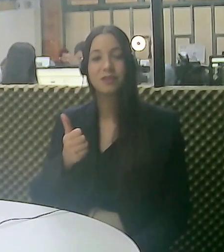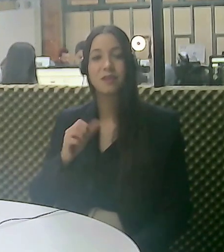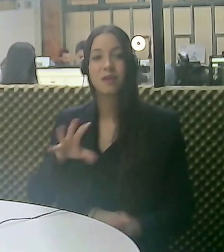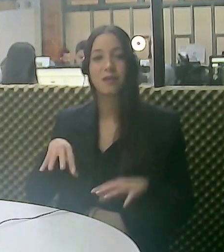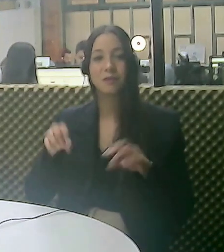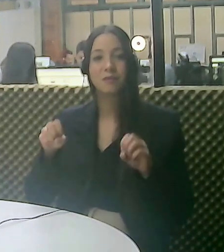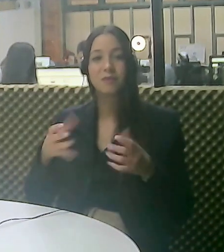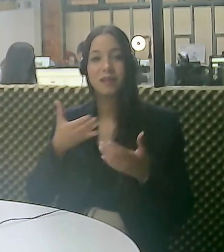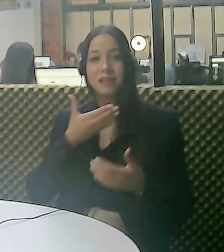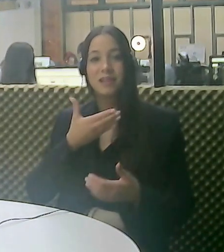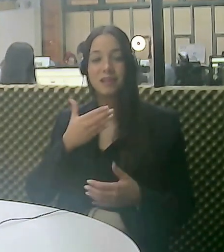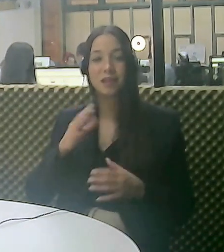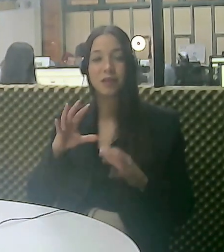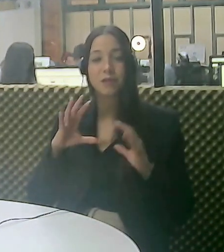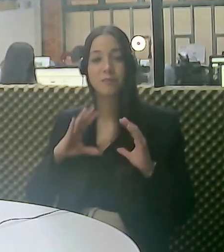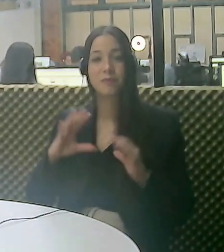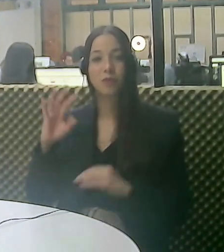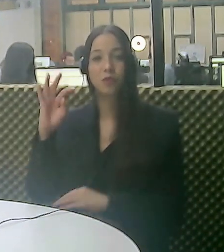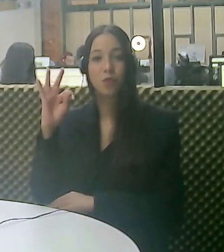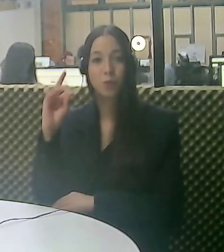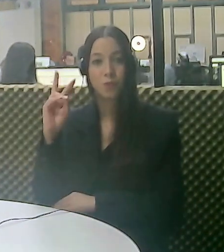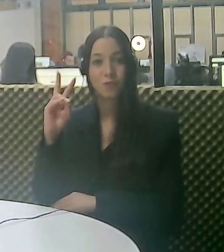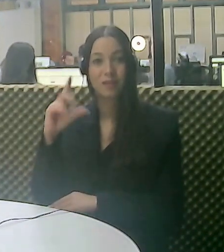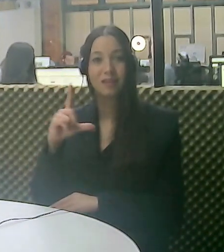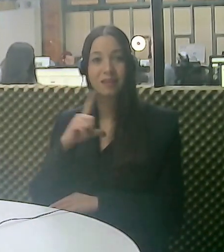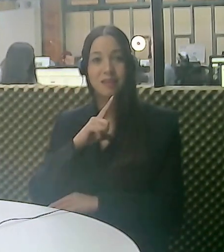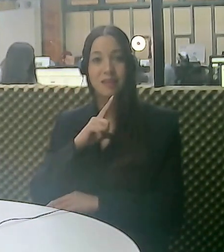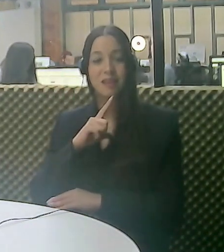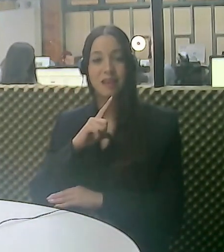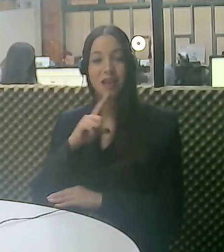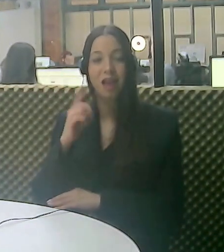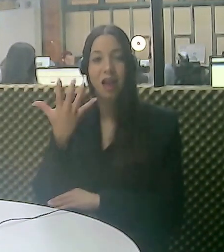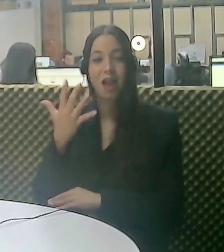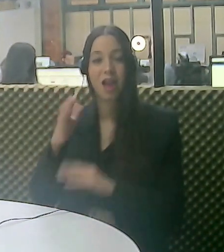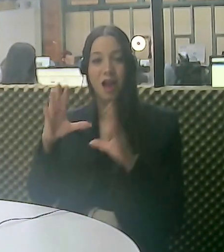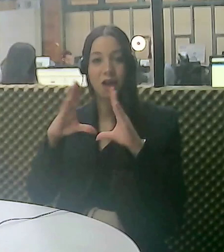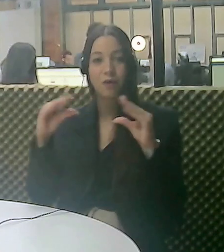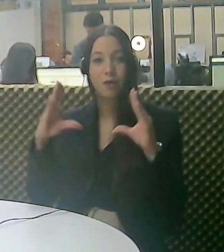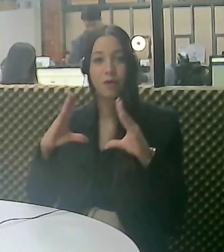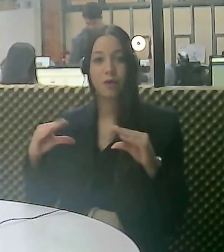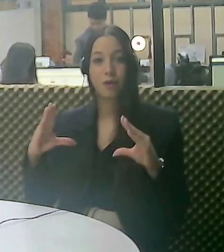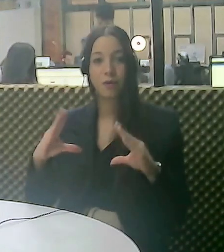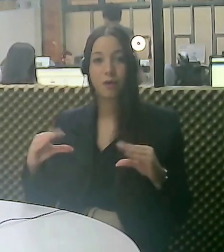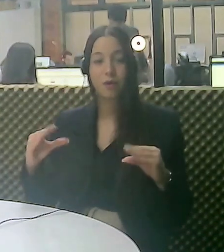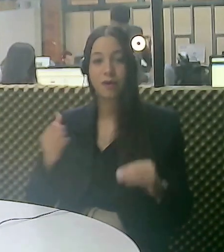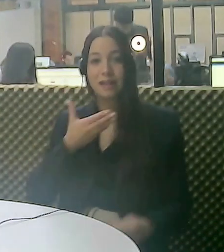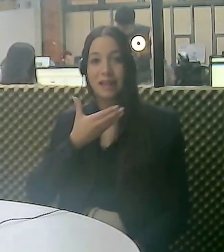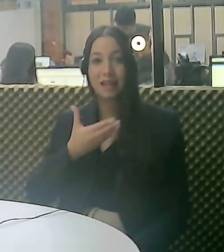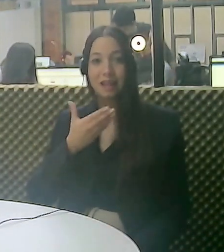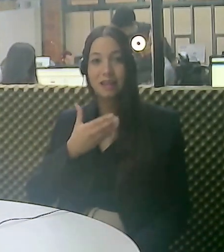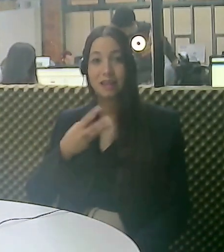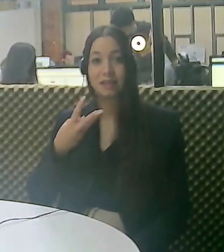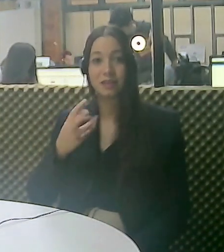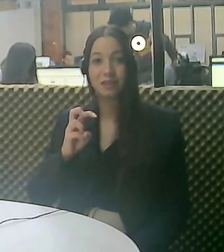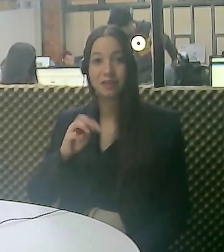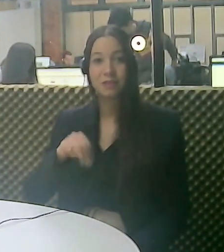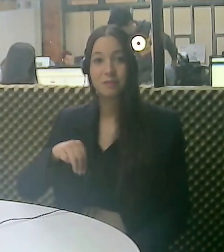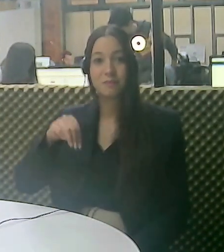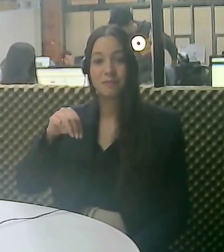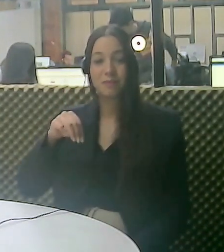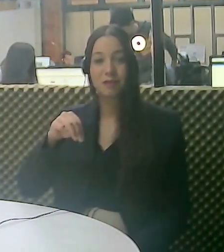passar pelas praças Tubal Vilela, que terá a árvore de Natal popular modular de 35 metros de